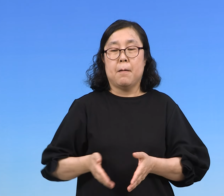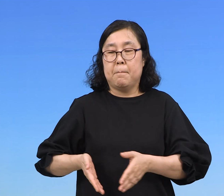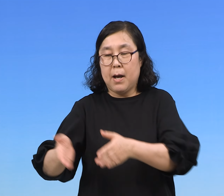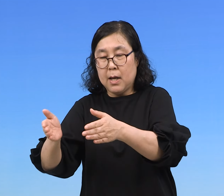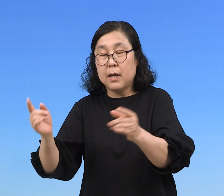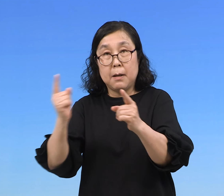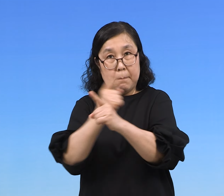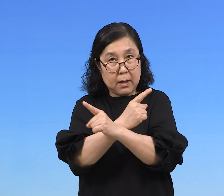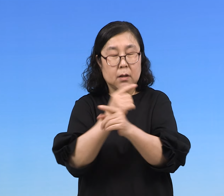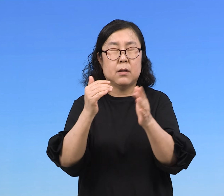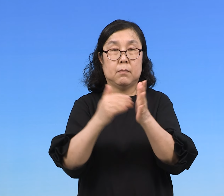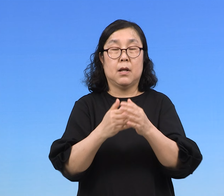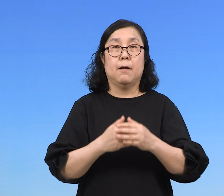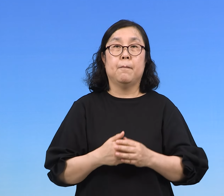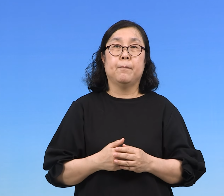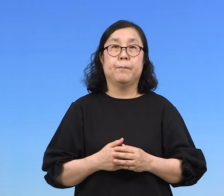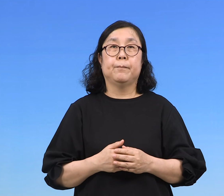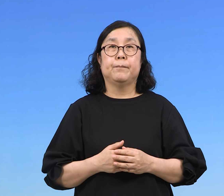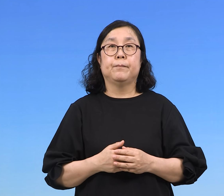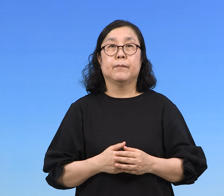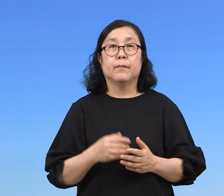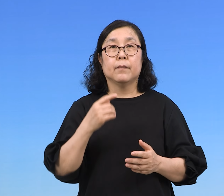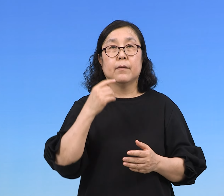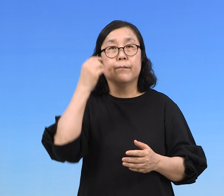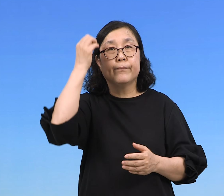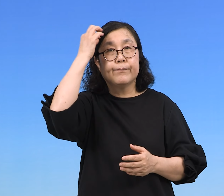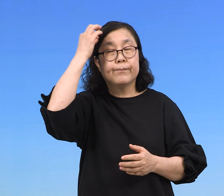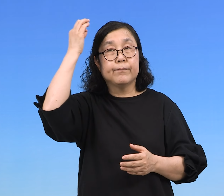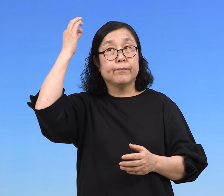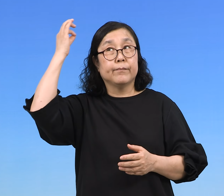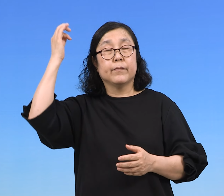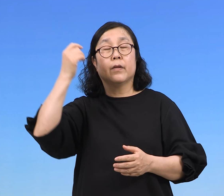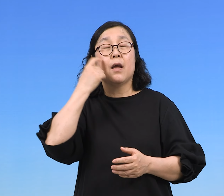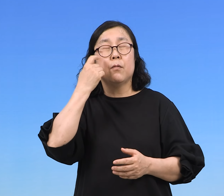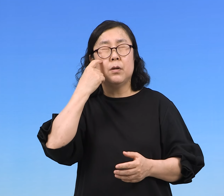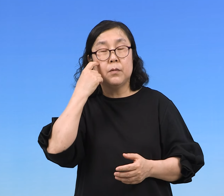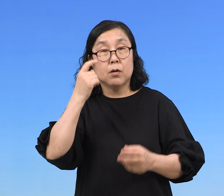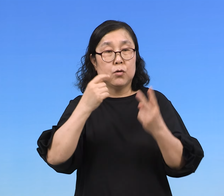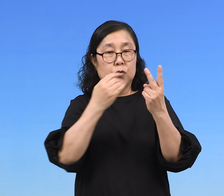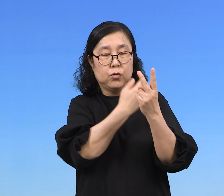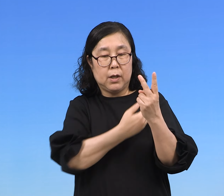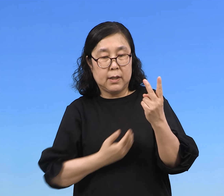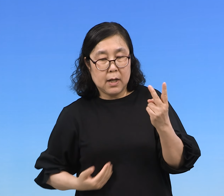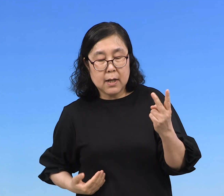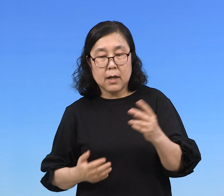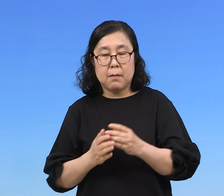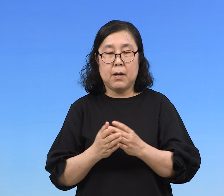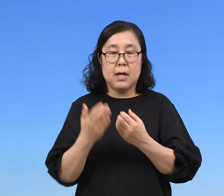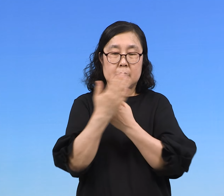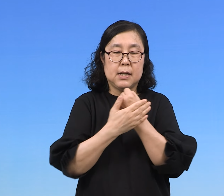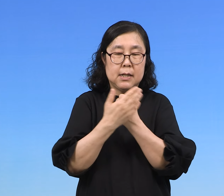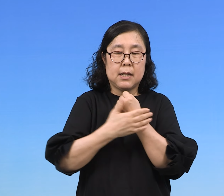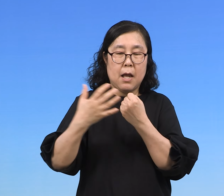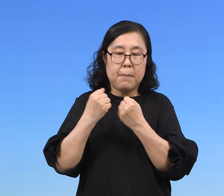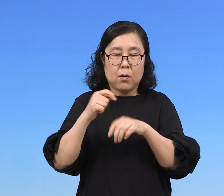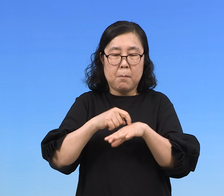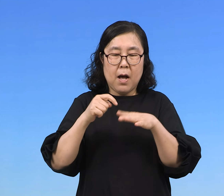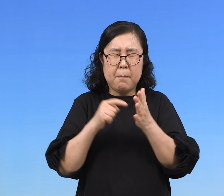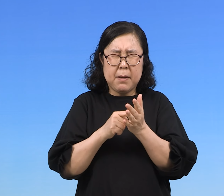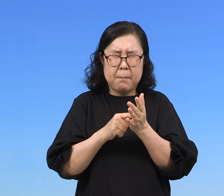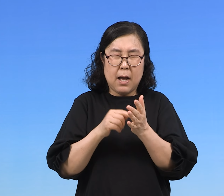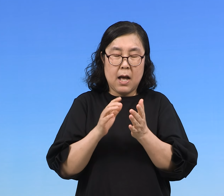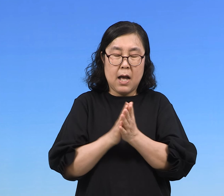방향의 전환. 여러분, 이런 상상을 한번 해보세요. 그날 이 두 제자가 막 엄청 은혜 받고 막 가슴이